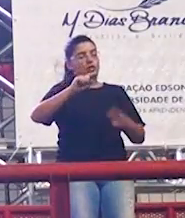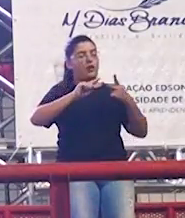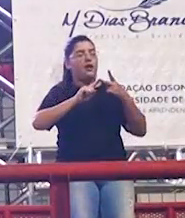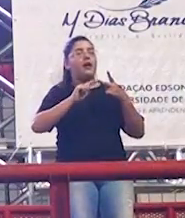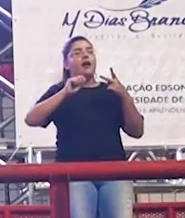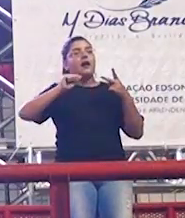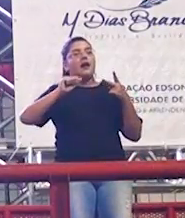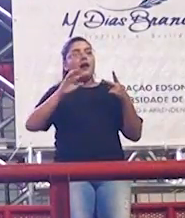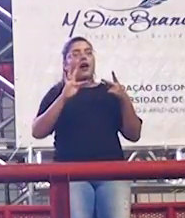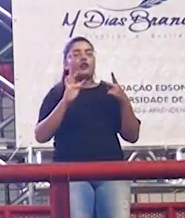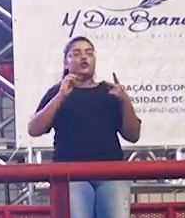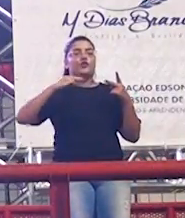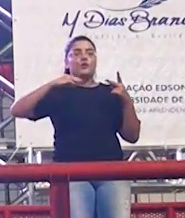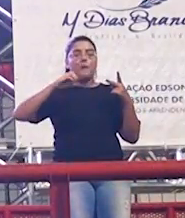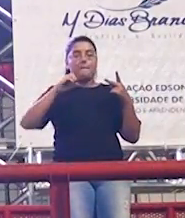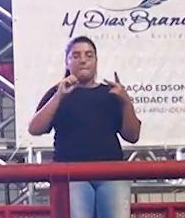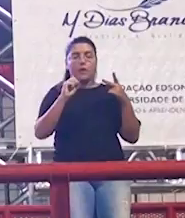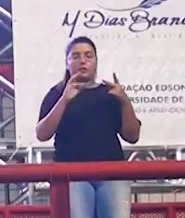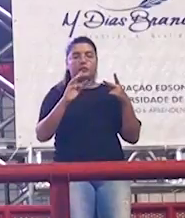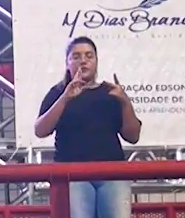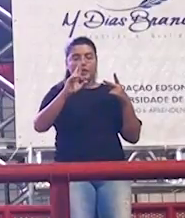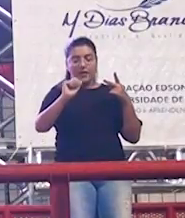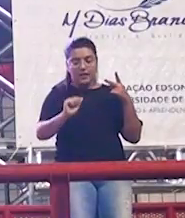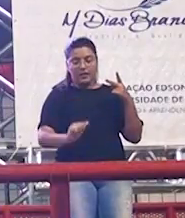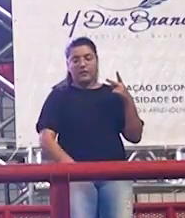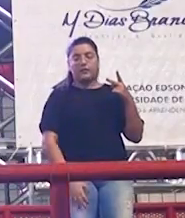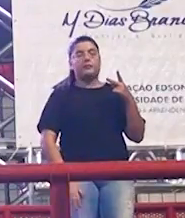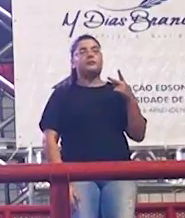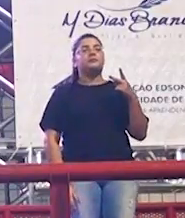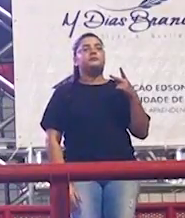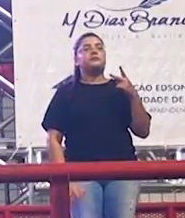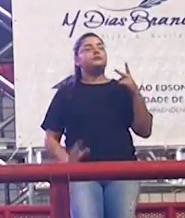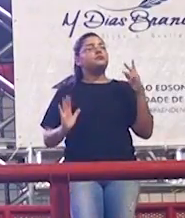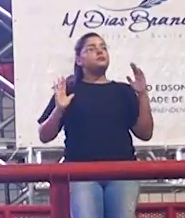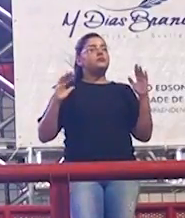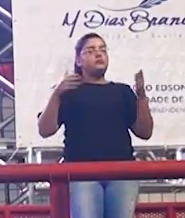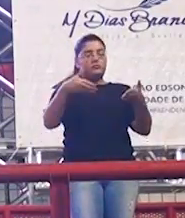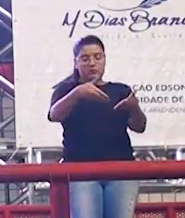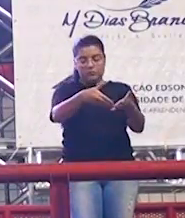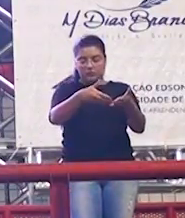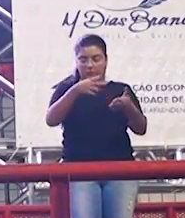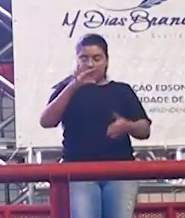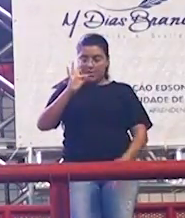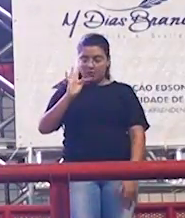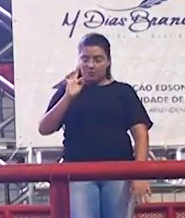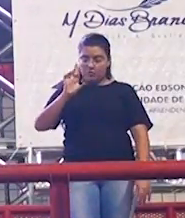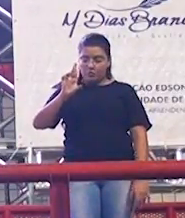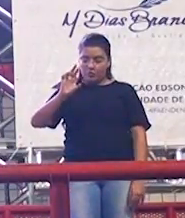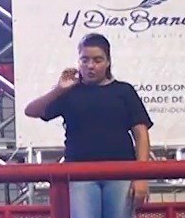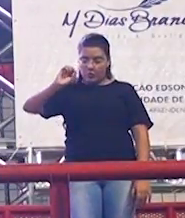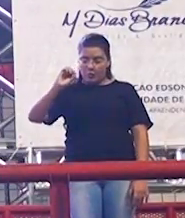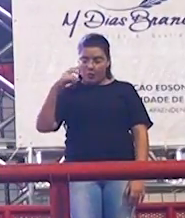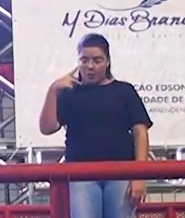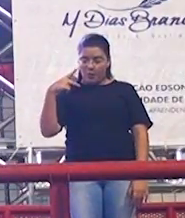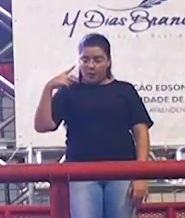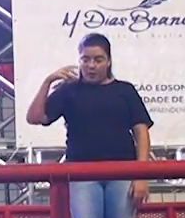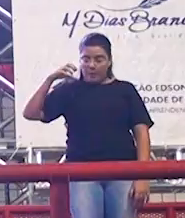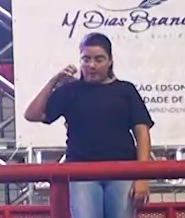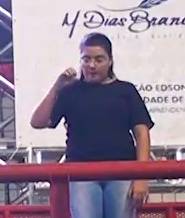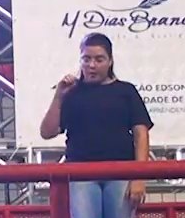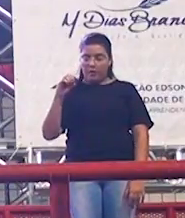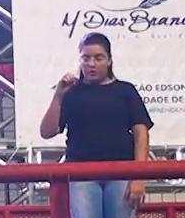atmosfera, e aí onde é que você vai focar? Na troposfera. Então você anote aí no